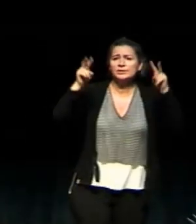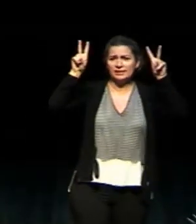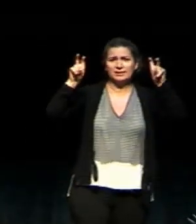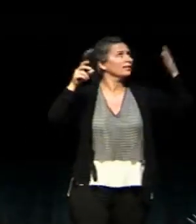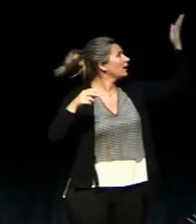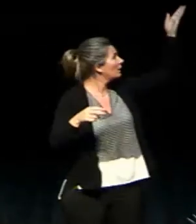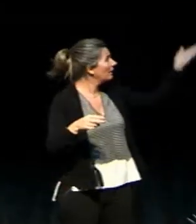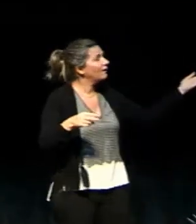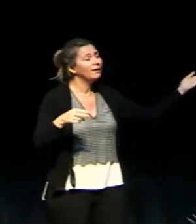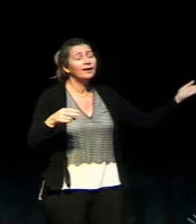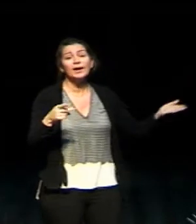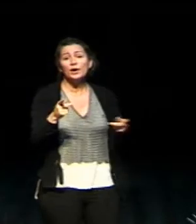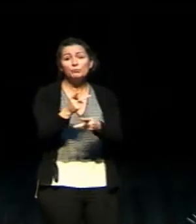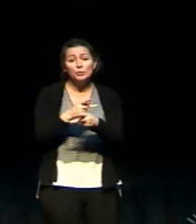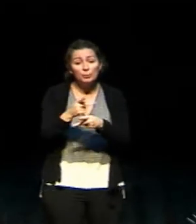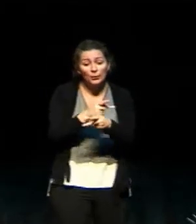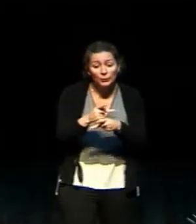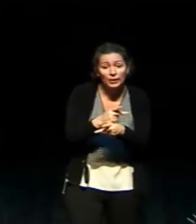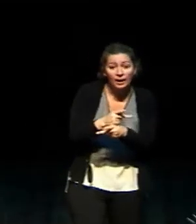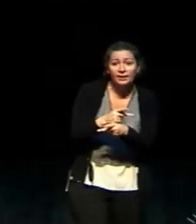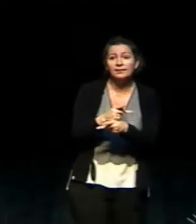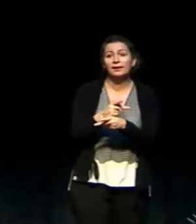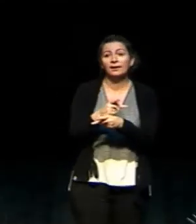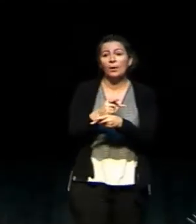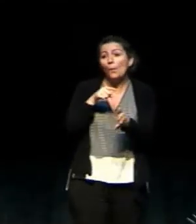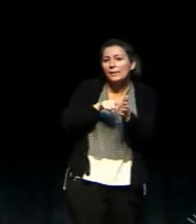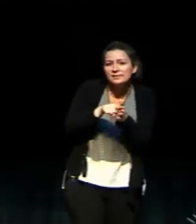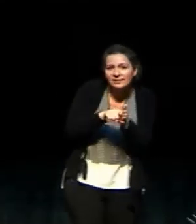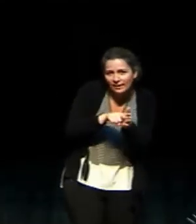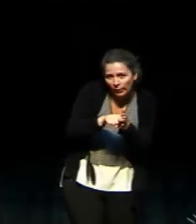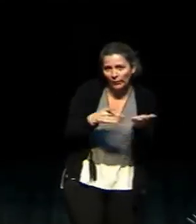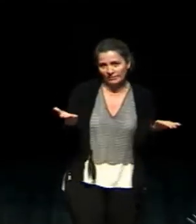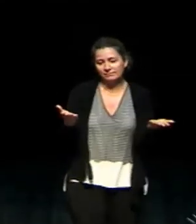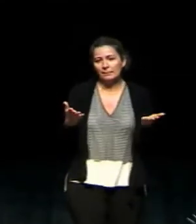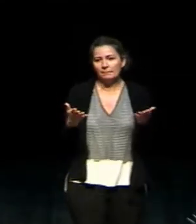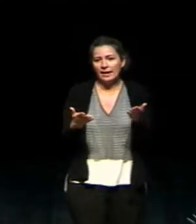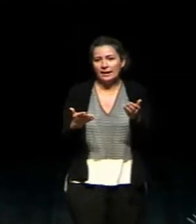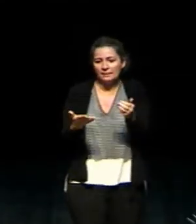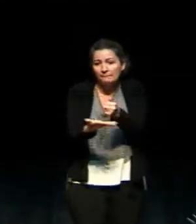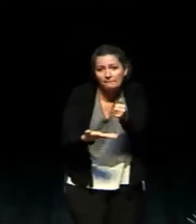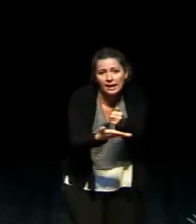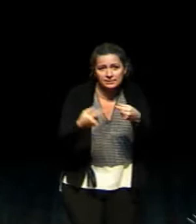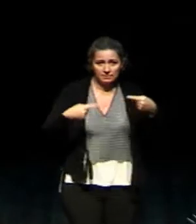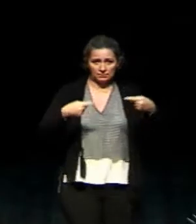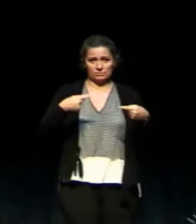o primeiro é o domínio afetivo, o controle disso dentro do ensino-aprendizagem. Dentro